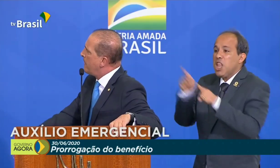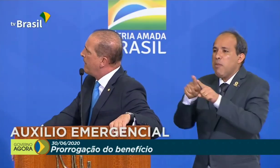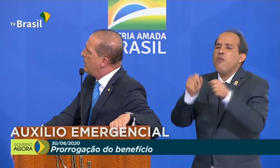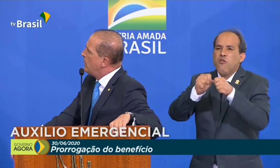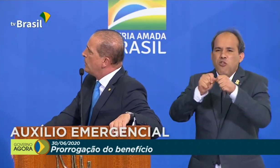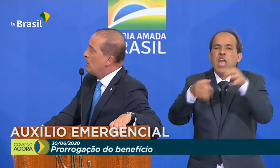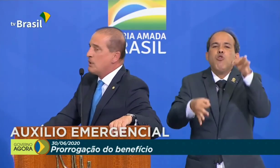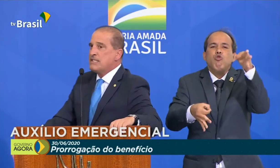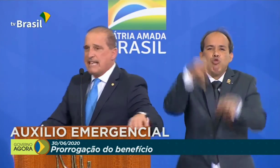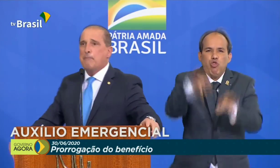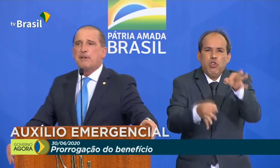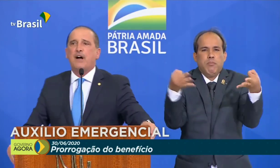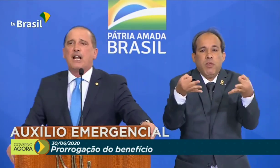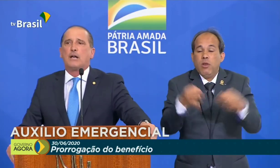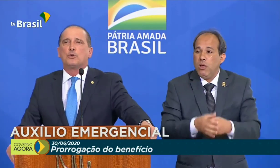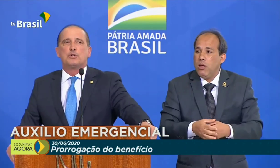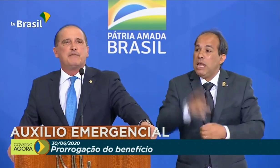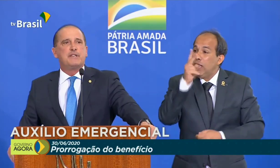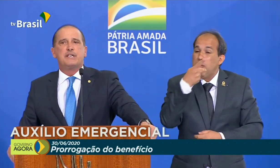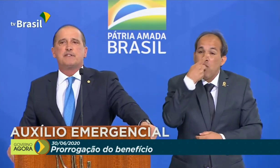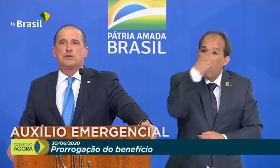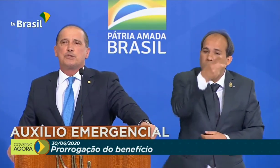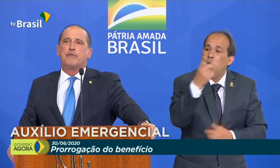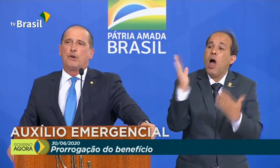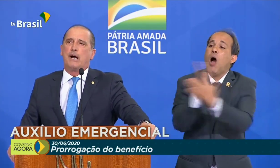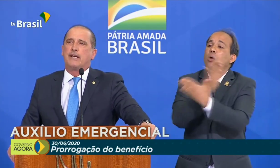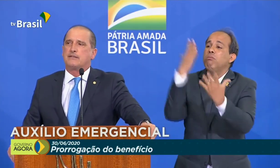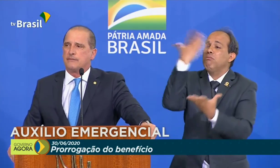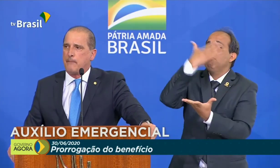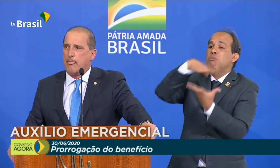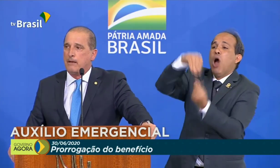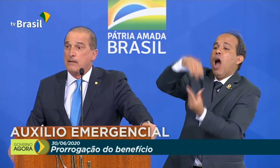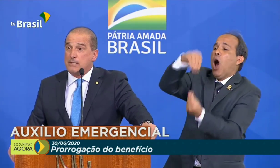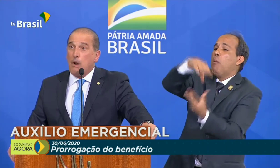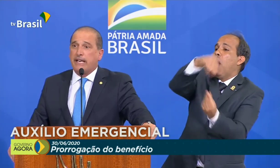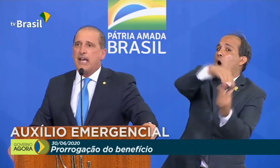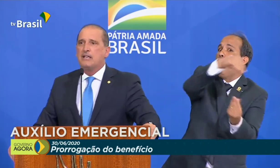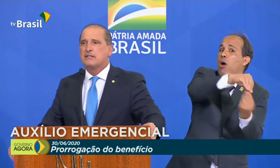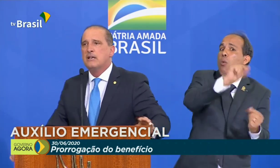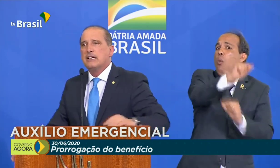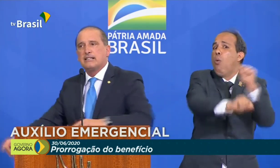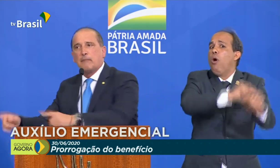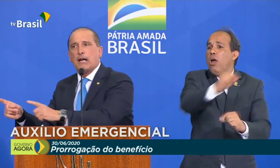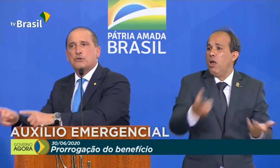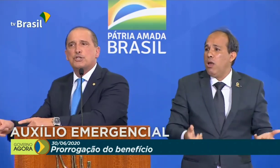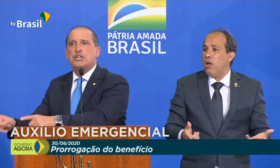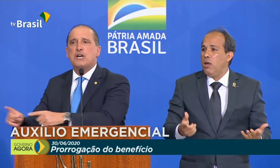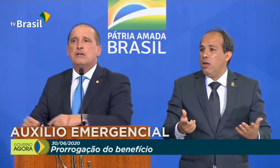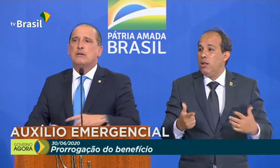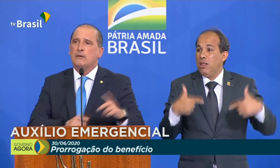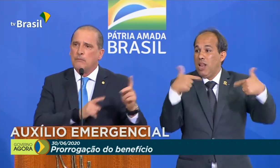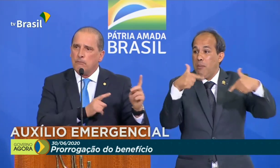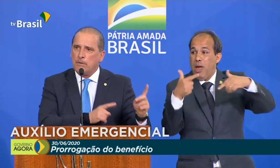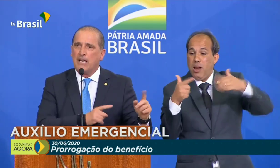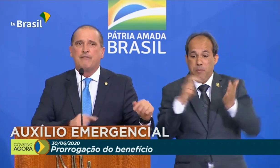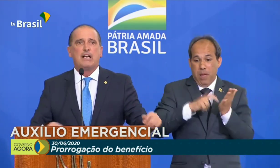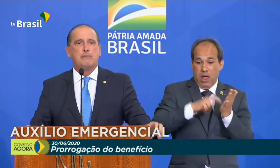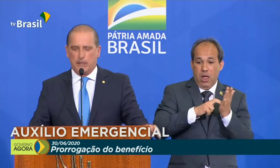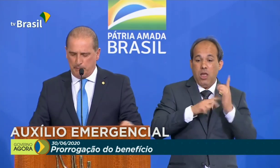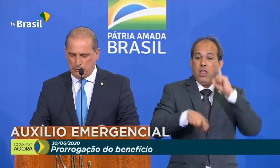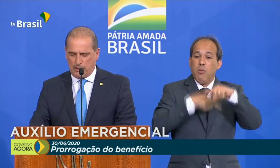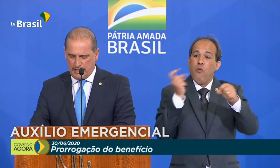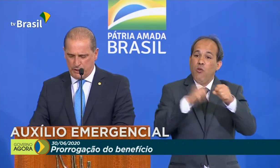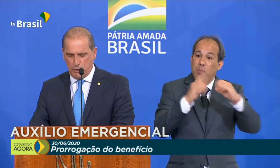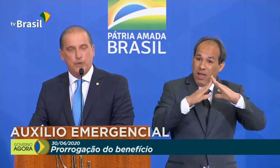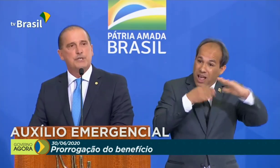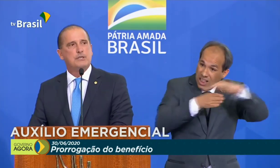justiça, sempre falaram dos invisíveis, dos informais. São aqueles que trabalham de dia para levar